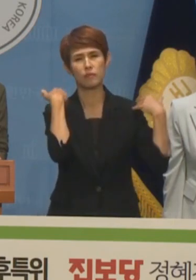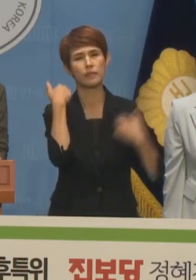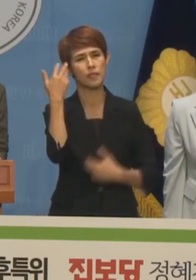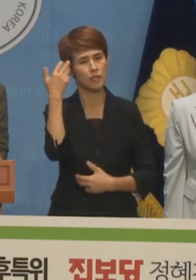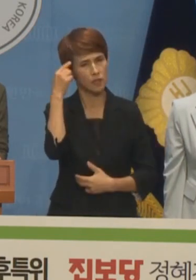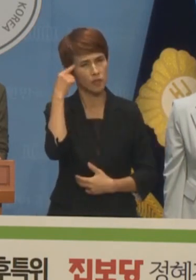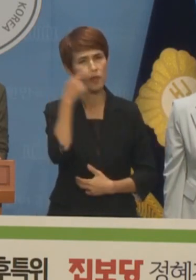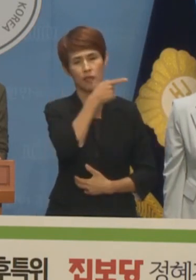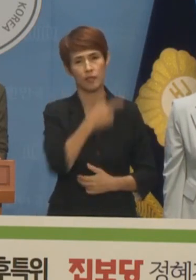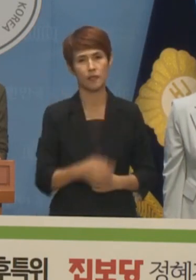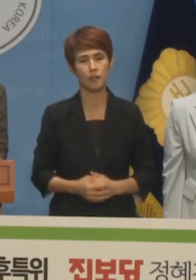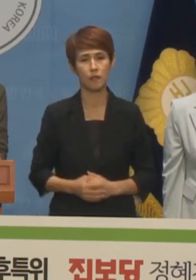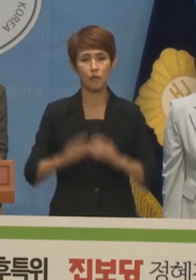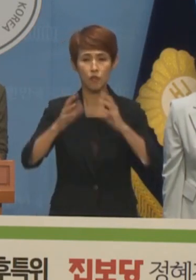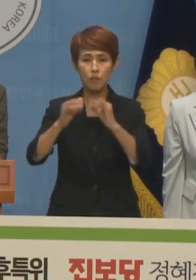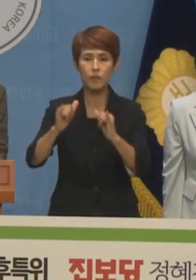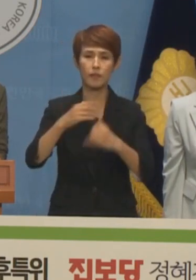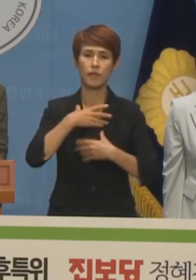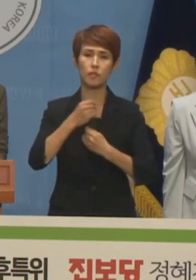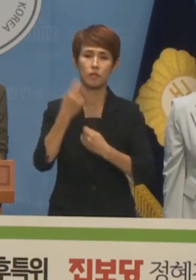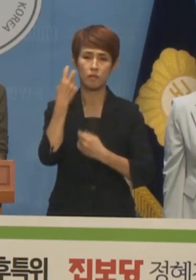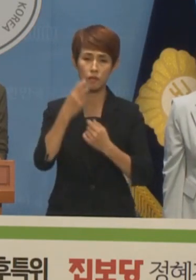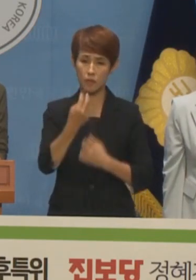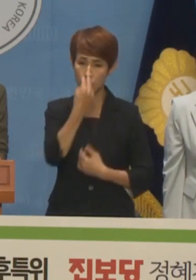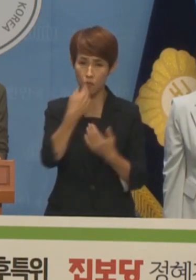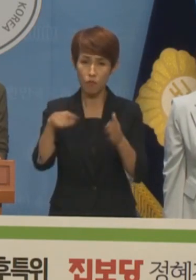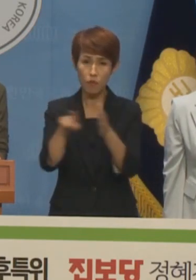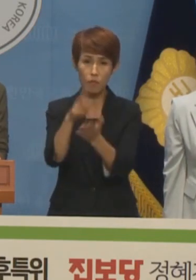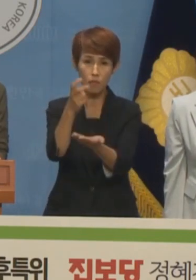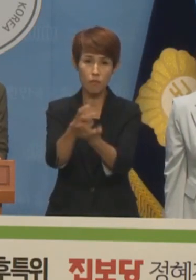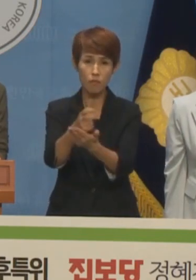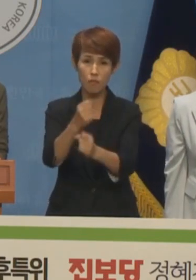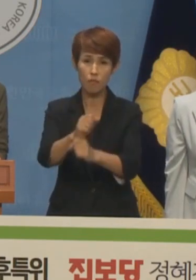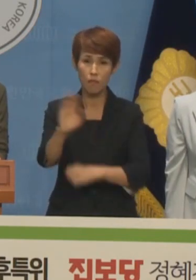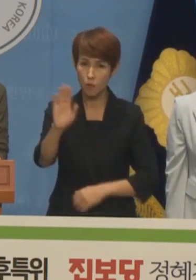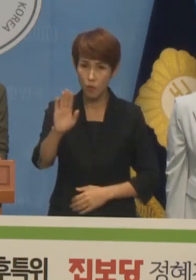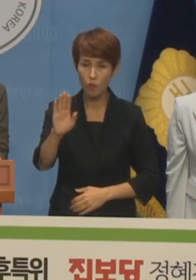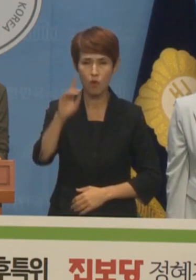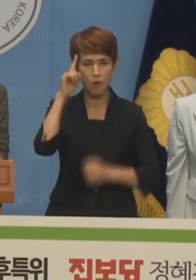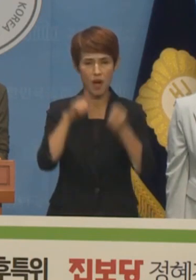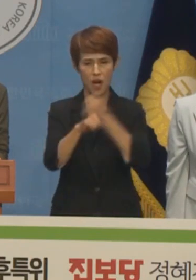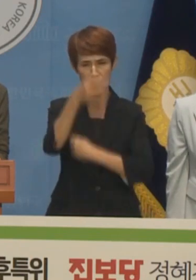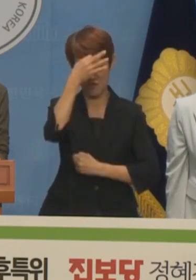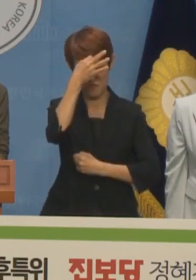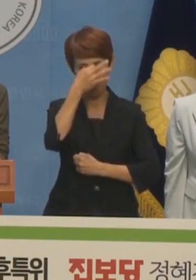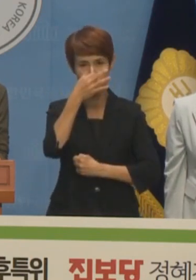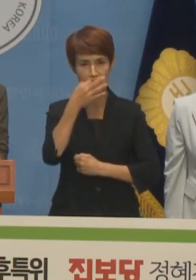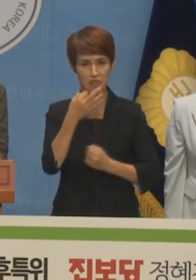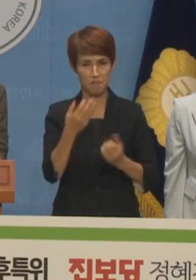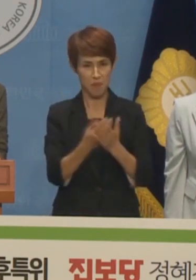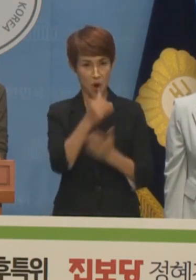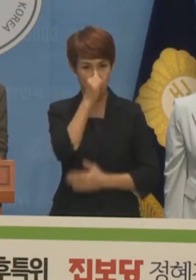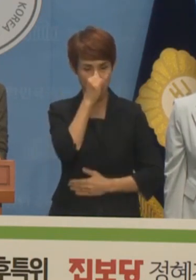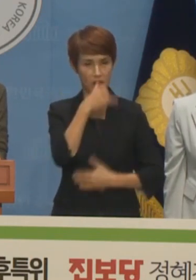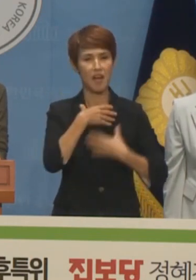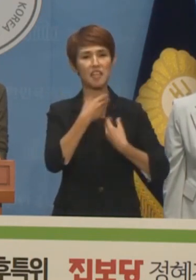국민의 안전과 생명을 위한 법률이 아니라 과학기술 개발이 안전의 대책이라고 합니다.